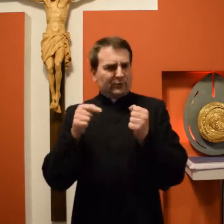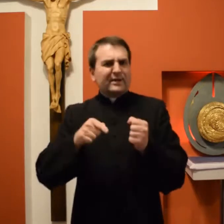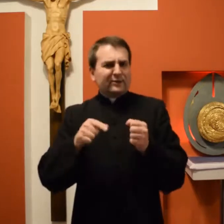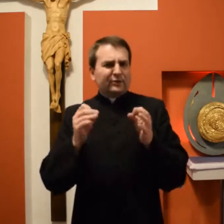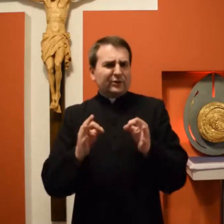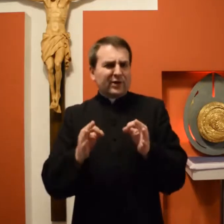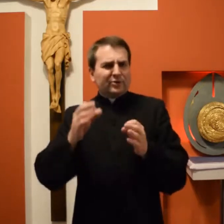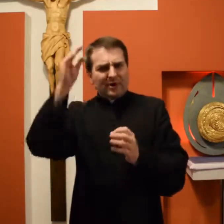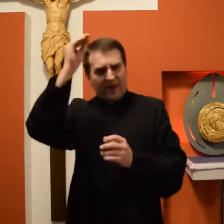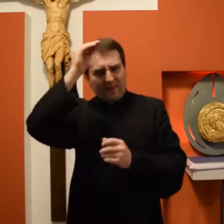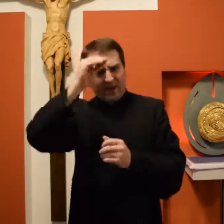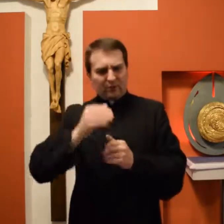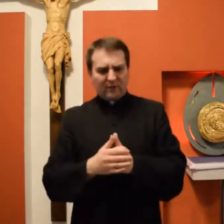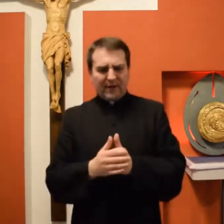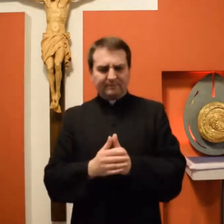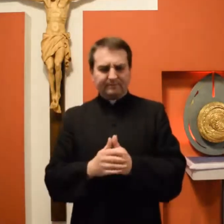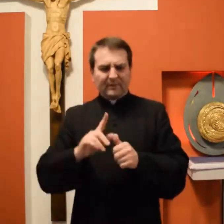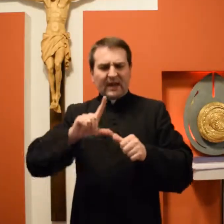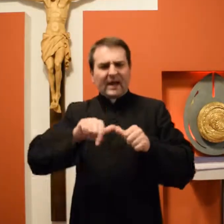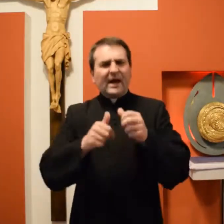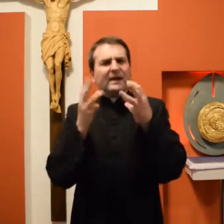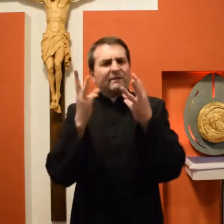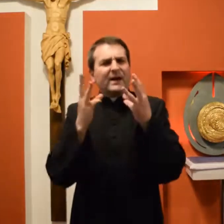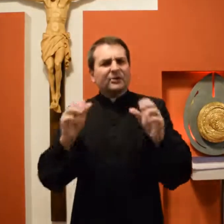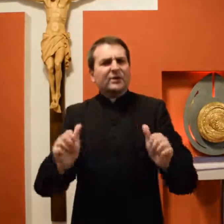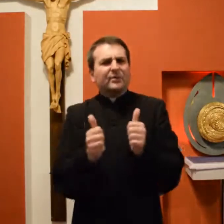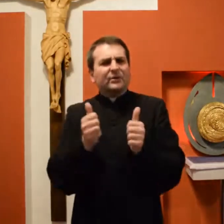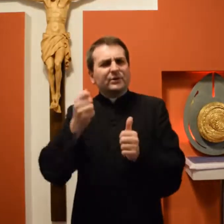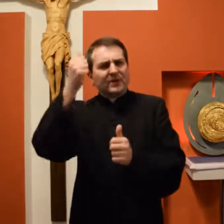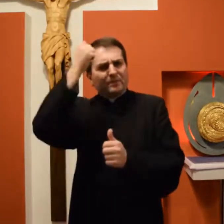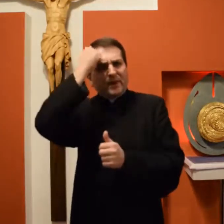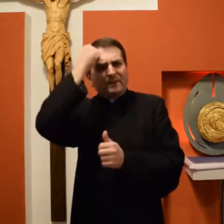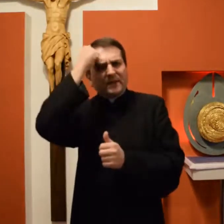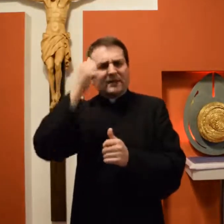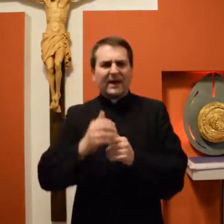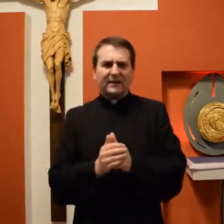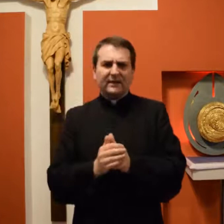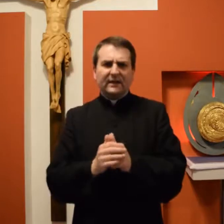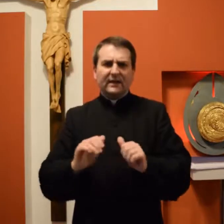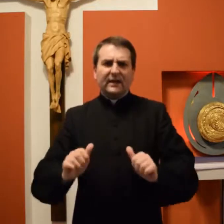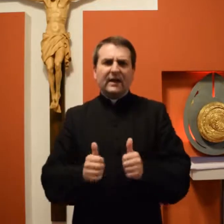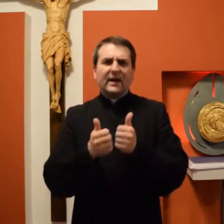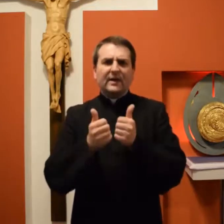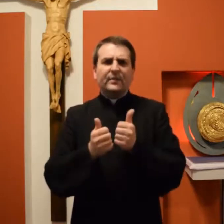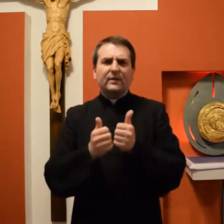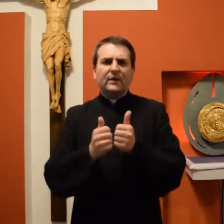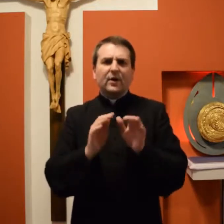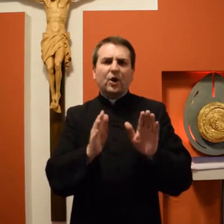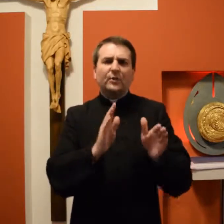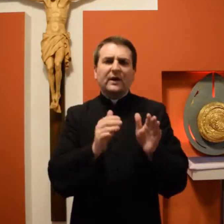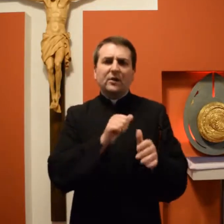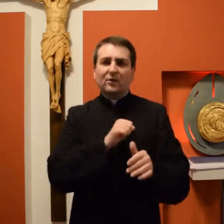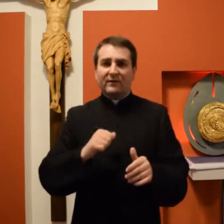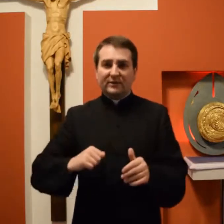Trudna to dzisiejsza nauka, ale ważne, abyście pamiętali, aby opiekować